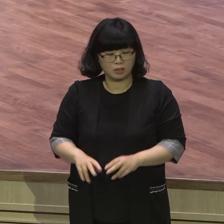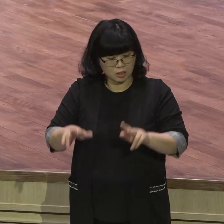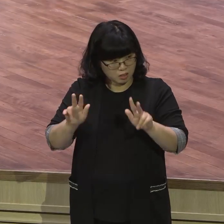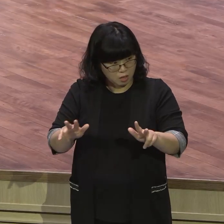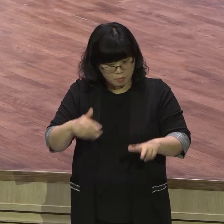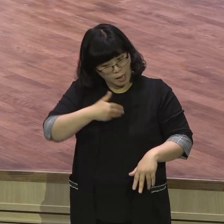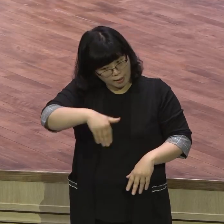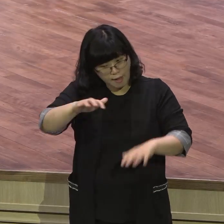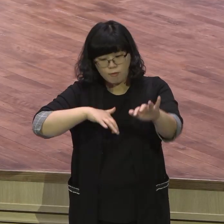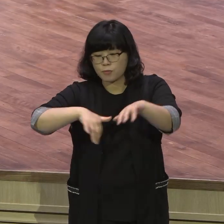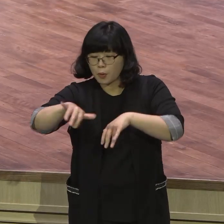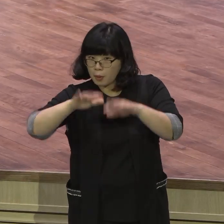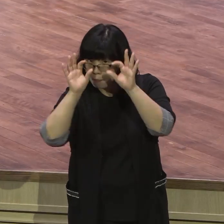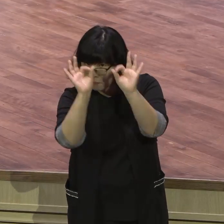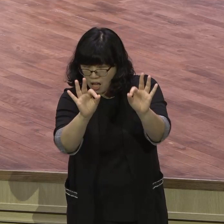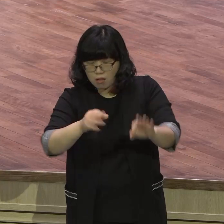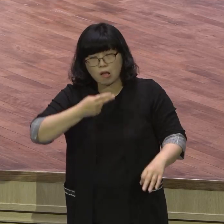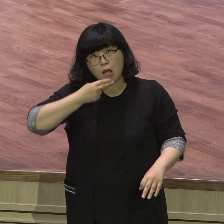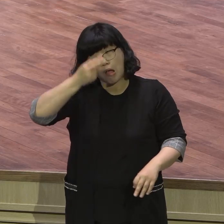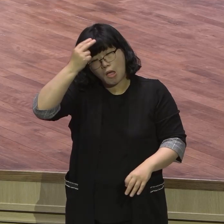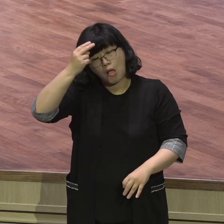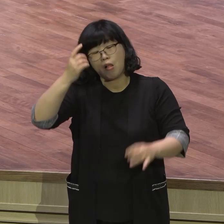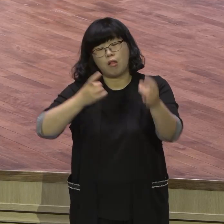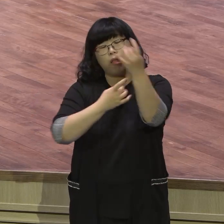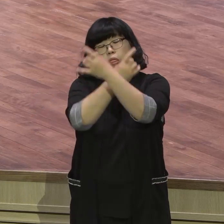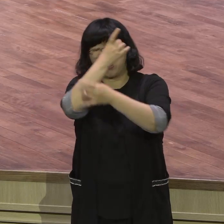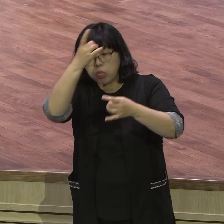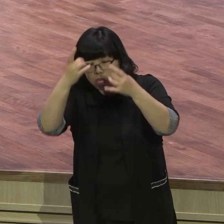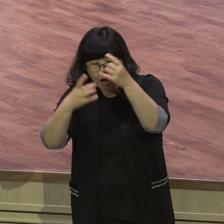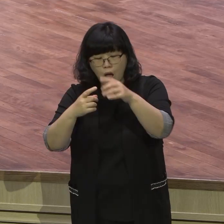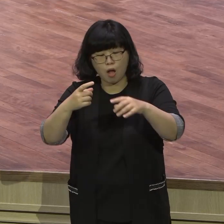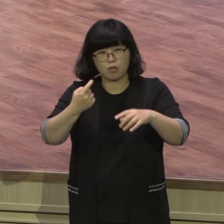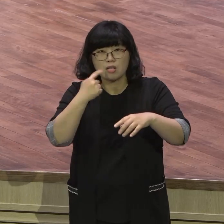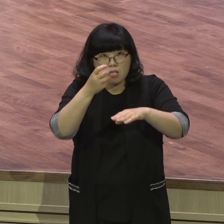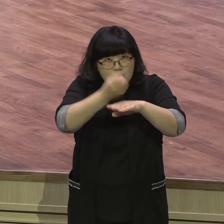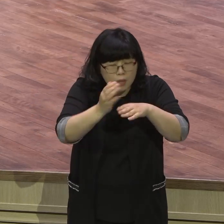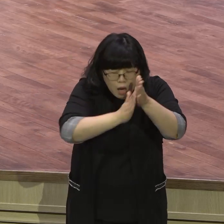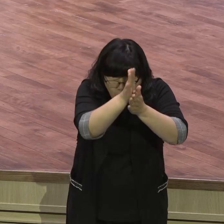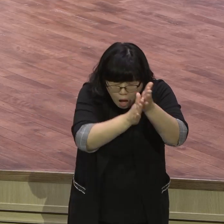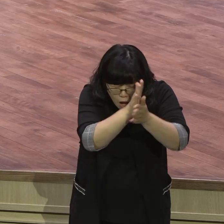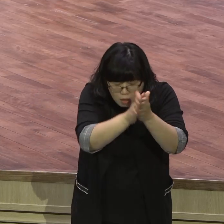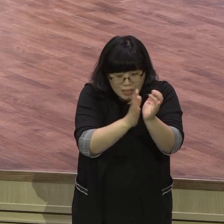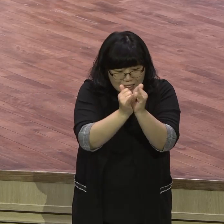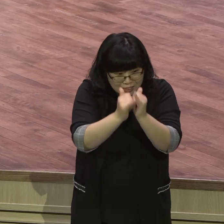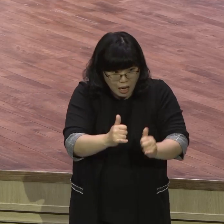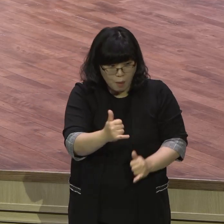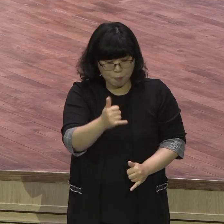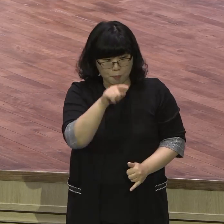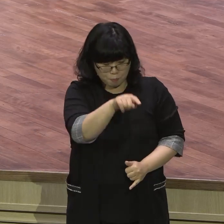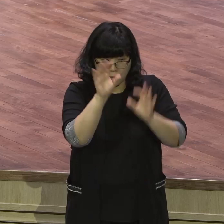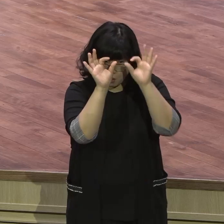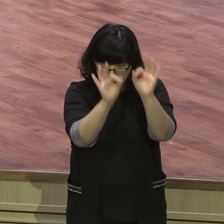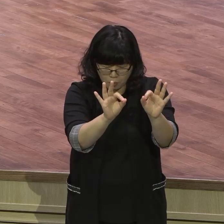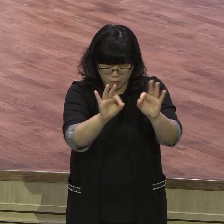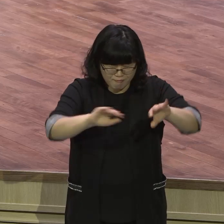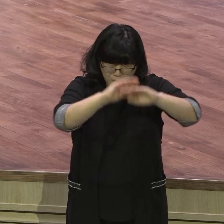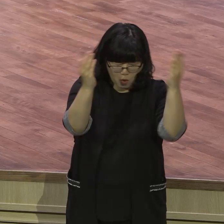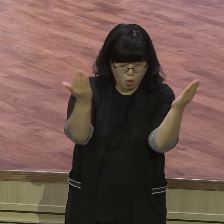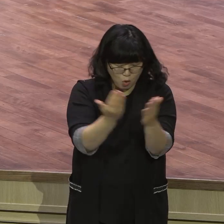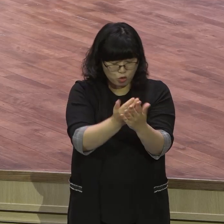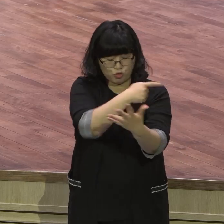퍼마시면서 숭배하는 그들을 친 형제든 부모든 이웃이든 다 죽여라